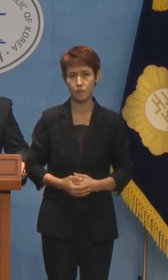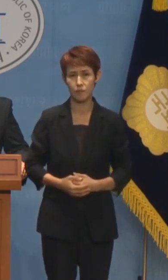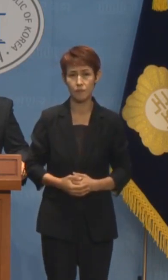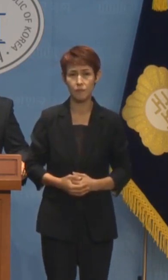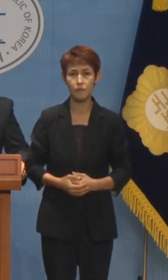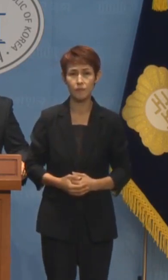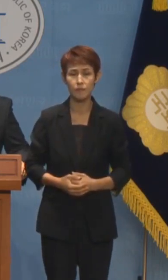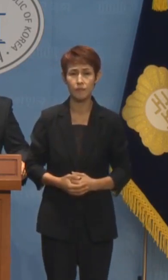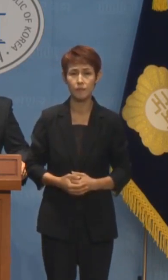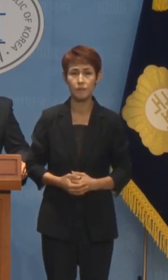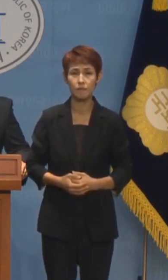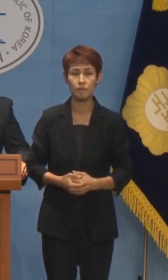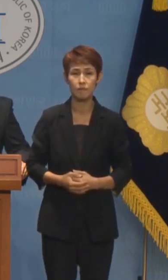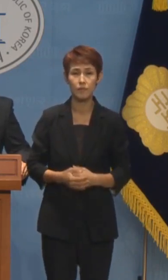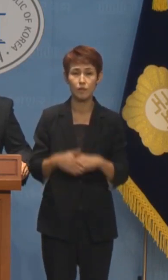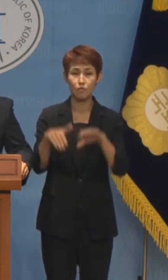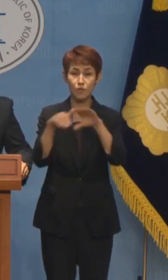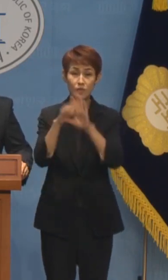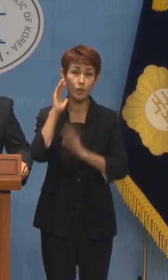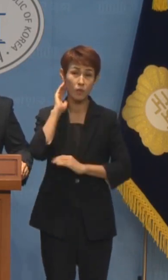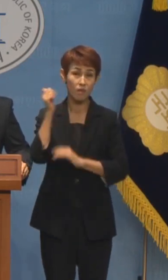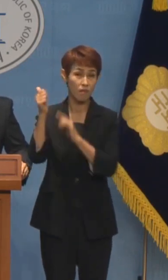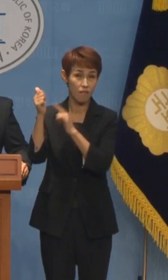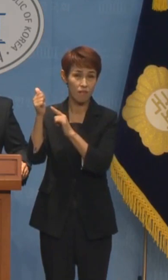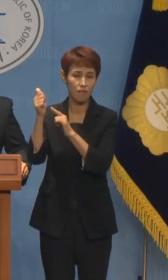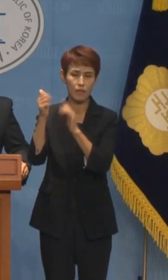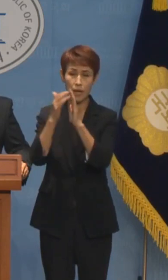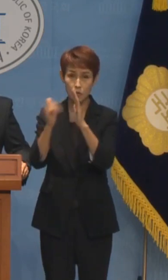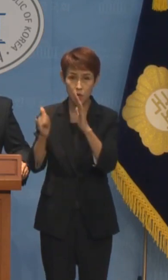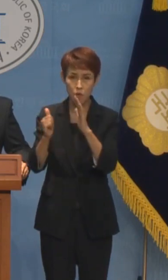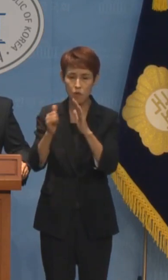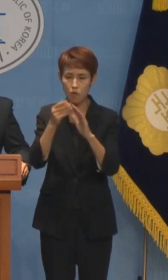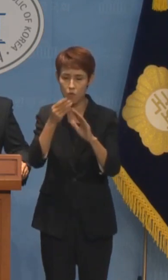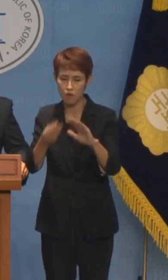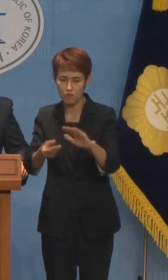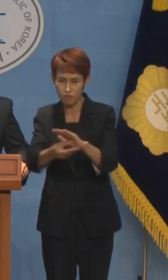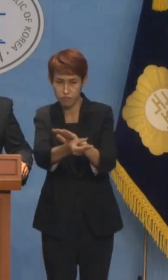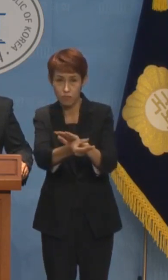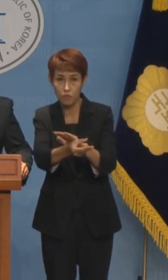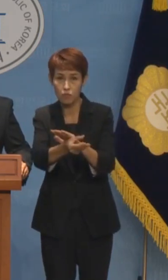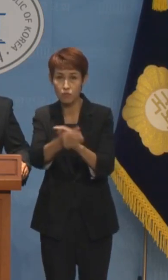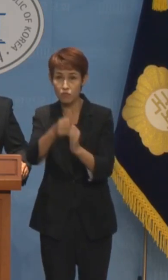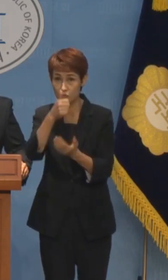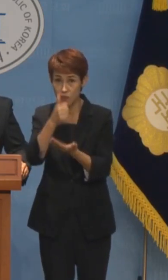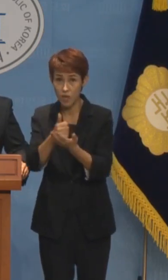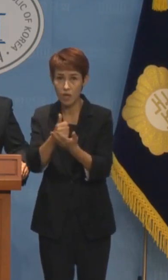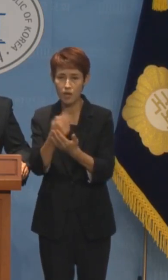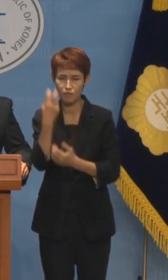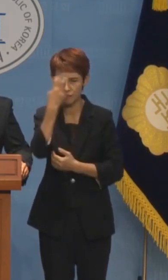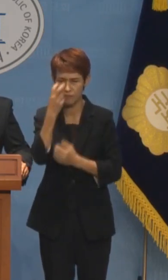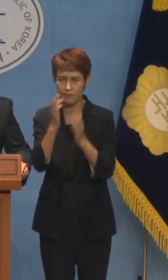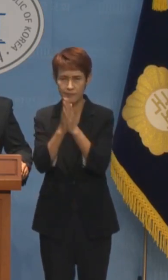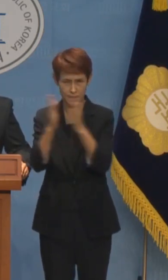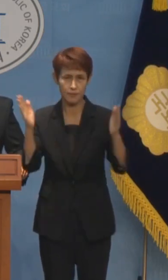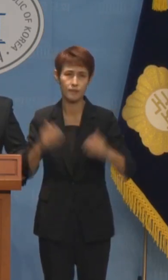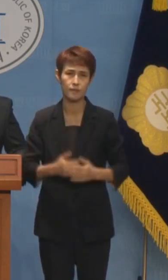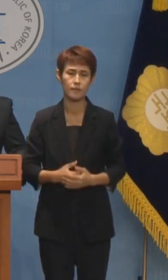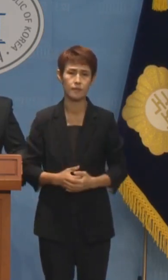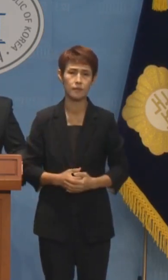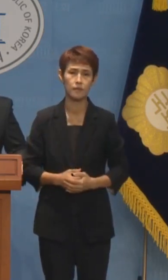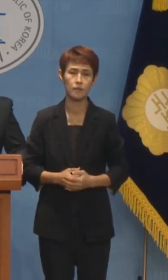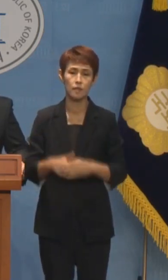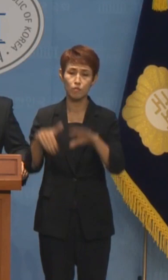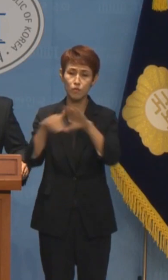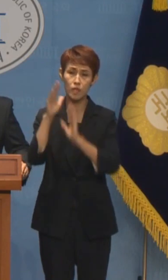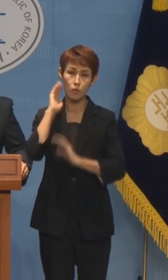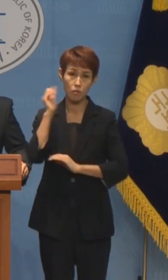없습니다 문재인 전 대통령과 가족의 뇌물 혐의에 대한 수사가 본격화되고 있습니다 문전